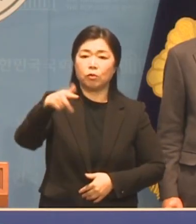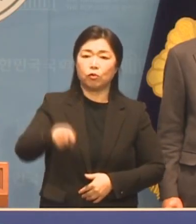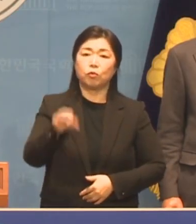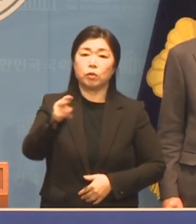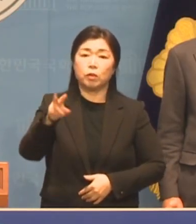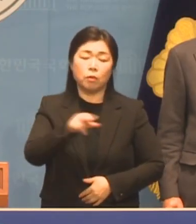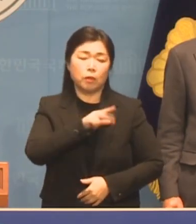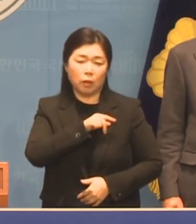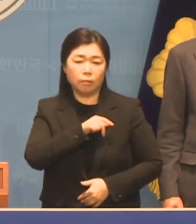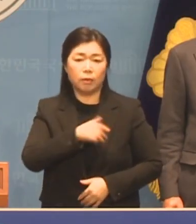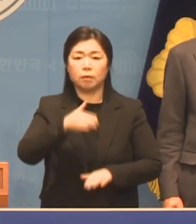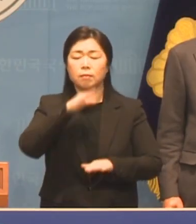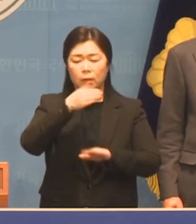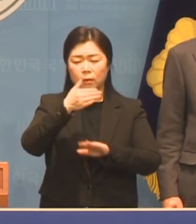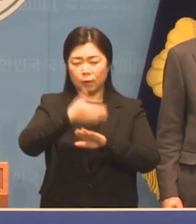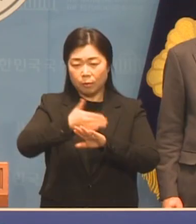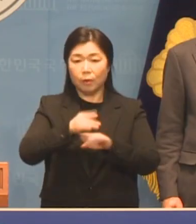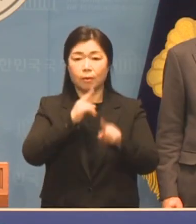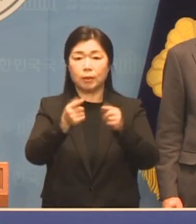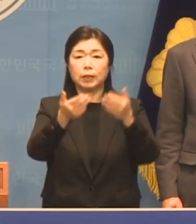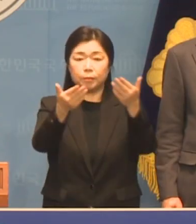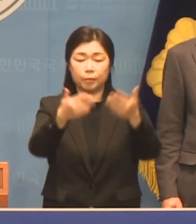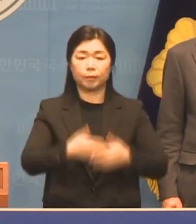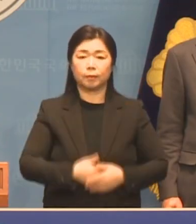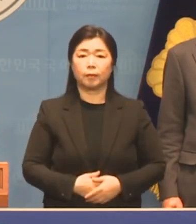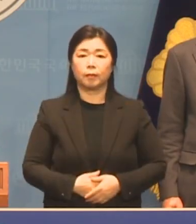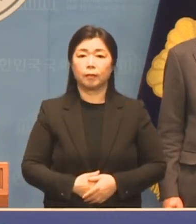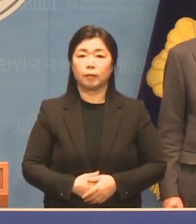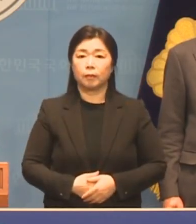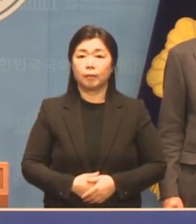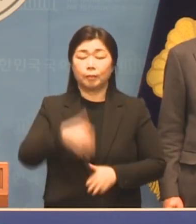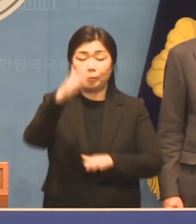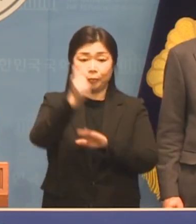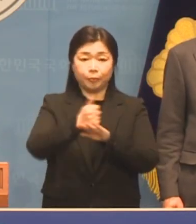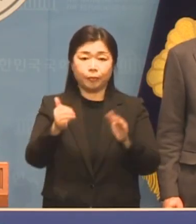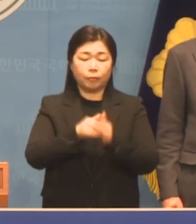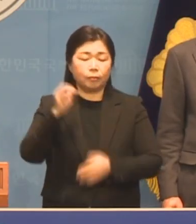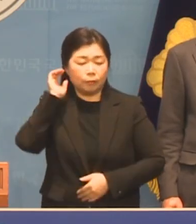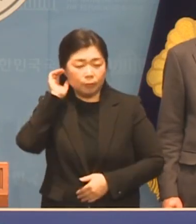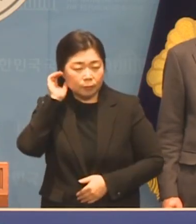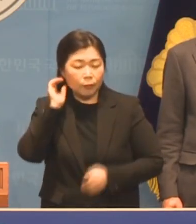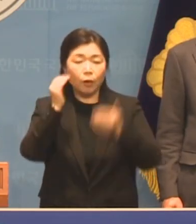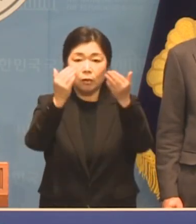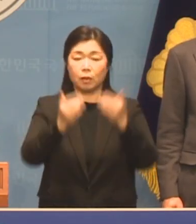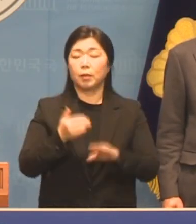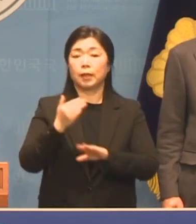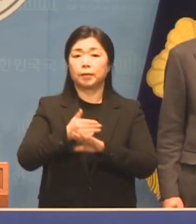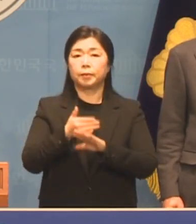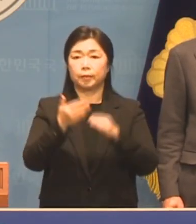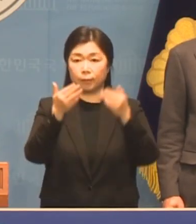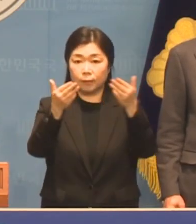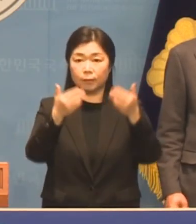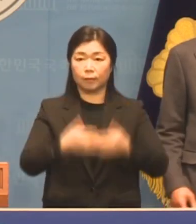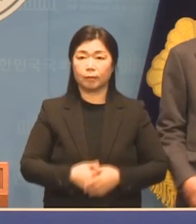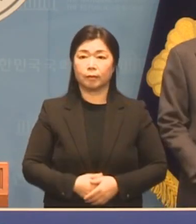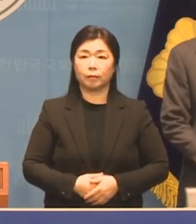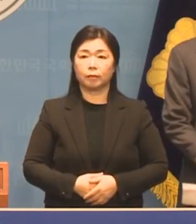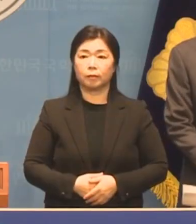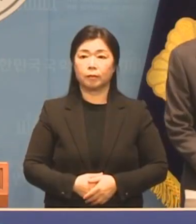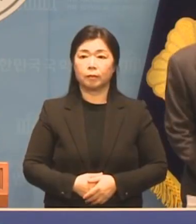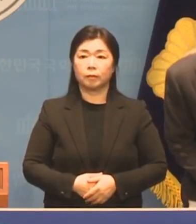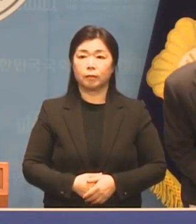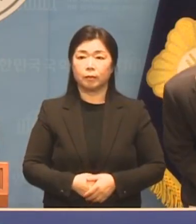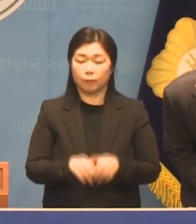김주영 의원님께 머리 숙여 감사드립니다. 끝까지 경청해 주셔서 감사합니다.